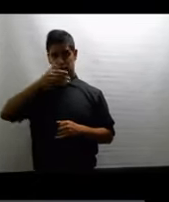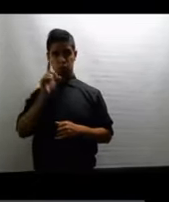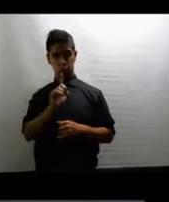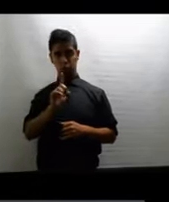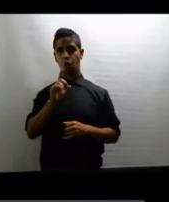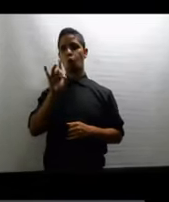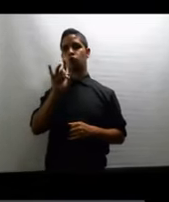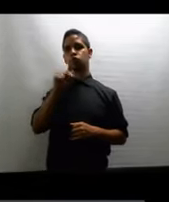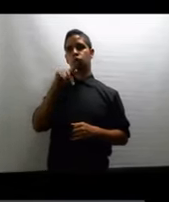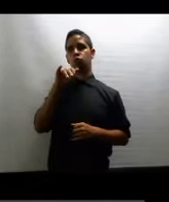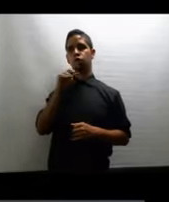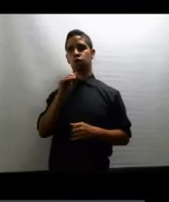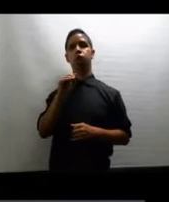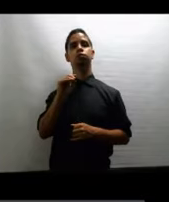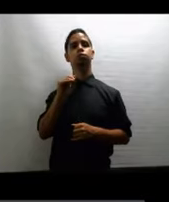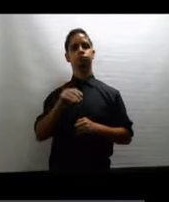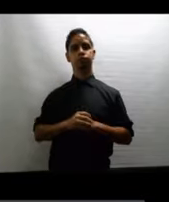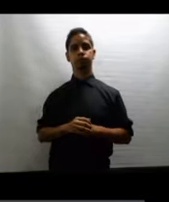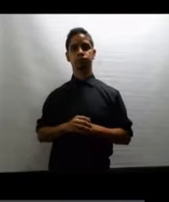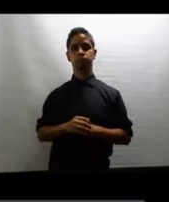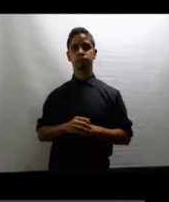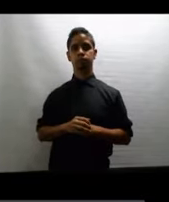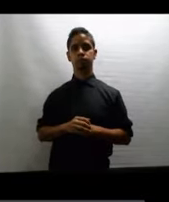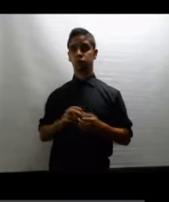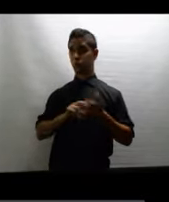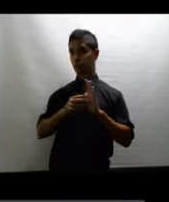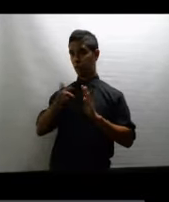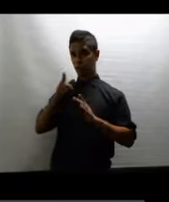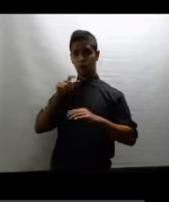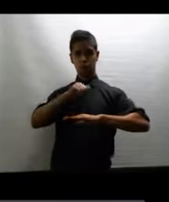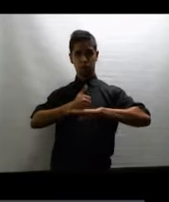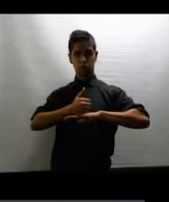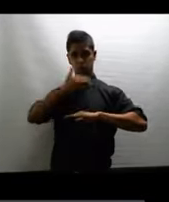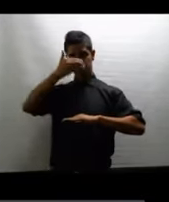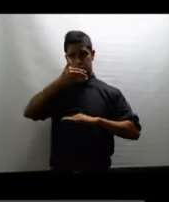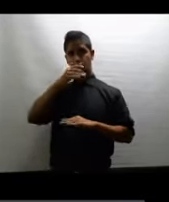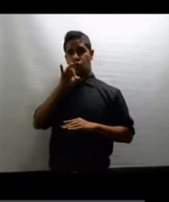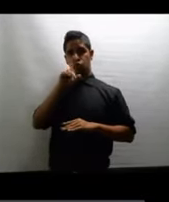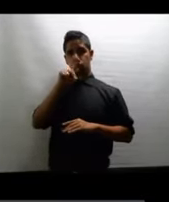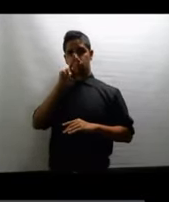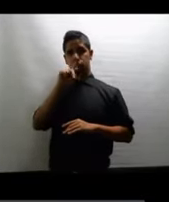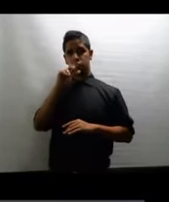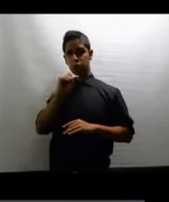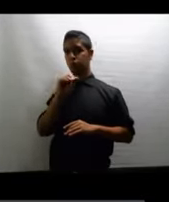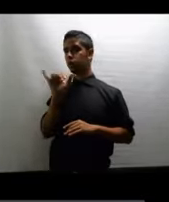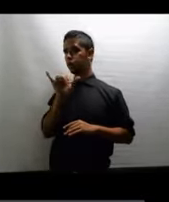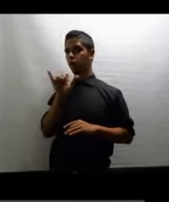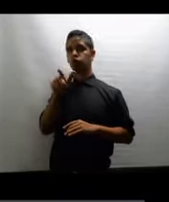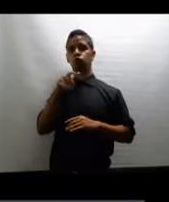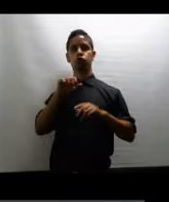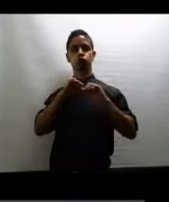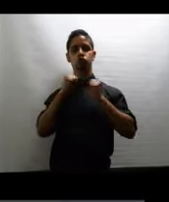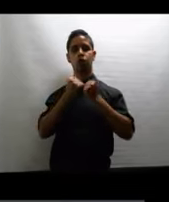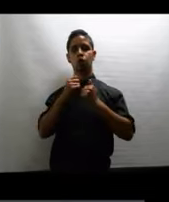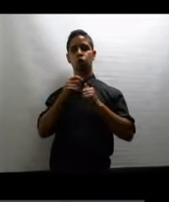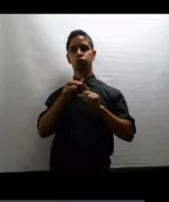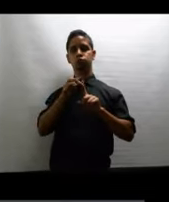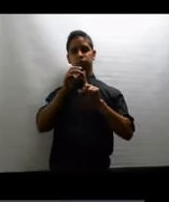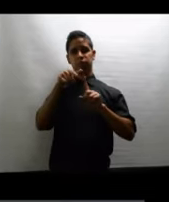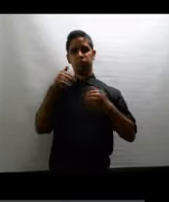con la salvedad de que la fundación no solo está frente a Ocho Puertas, sino también tiene Ocho Puertas, su salón principal.